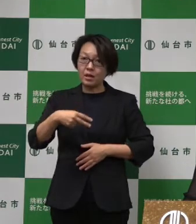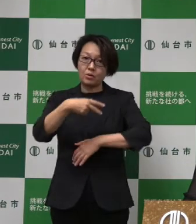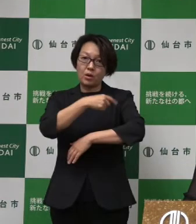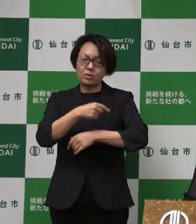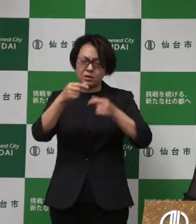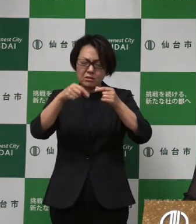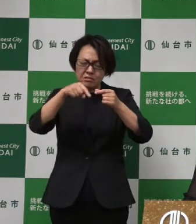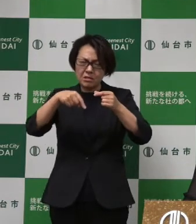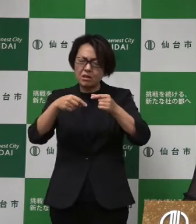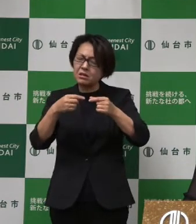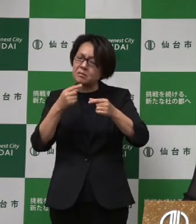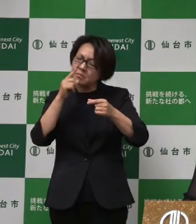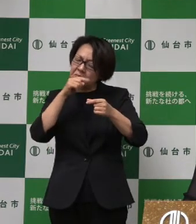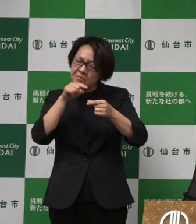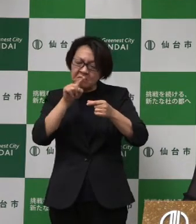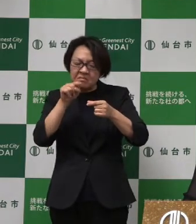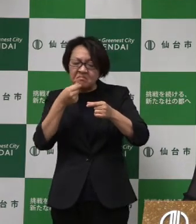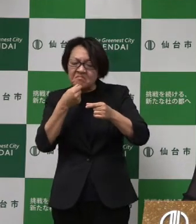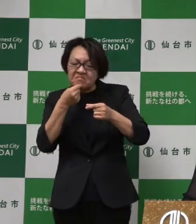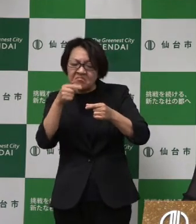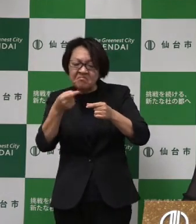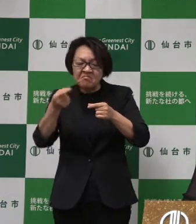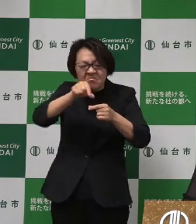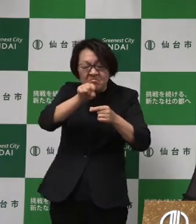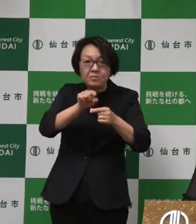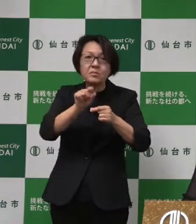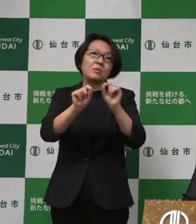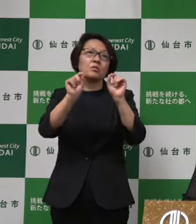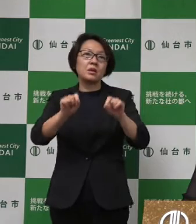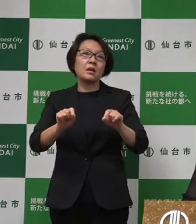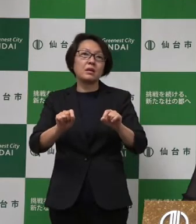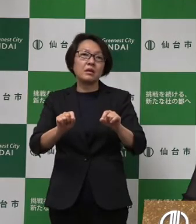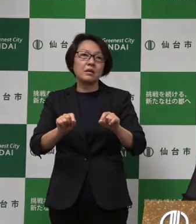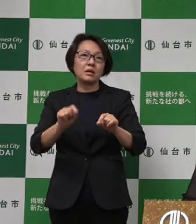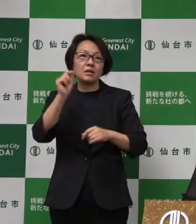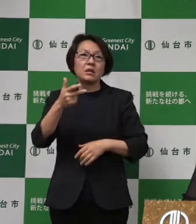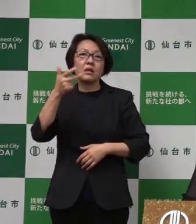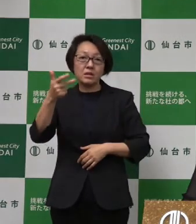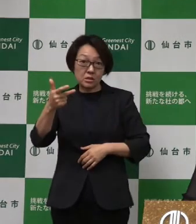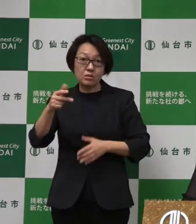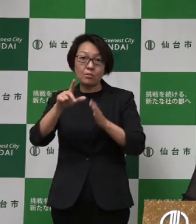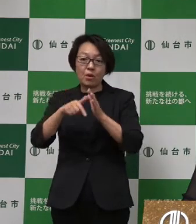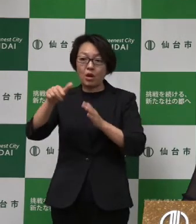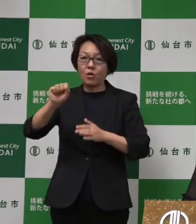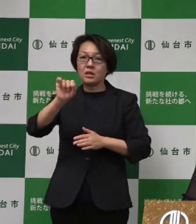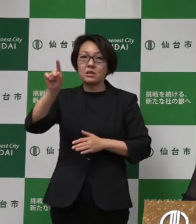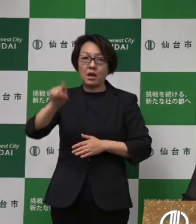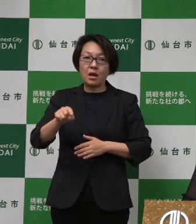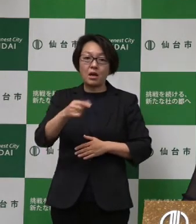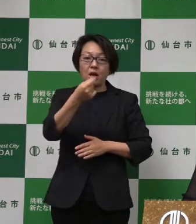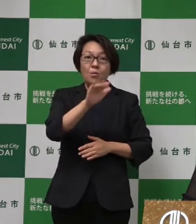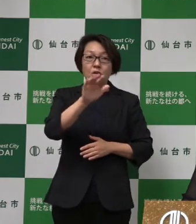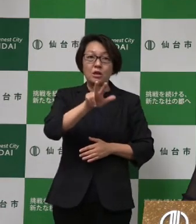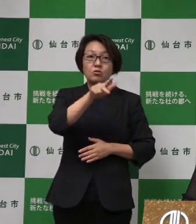などが起きていますが、仙台市ではファイザー製を集団でも個別でも使用しているので、特に異物混入の問